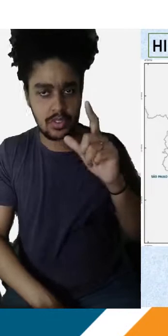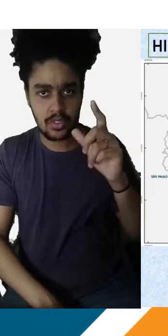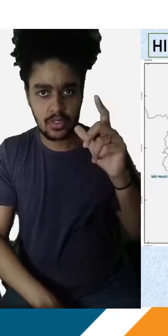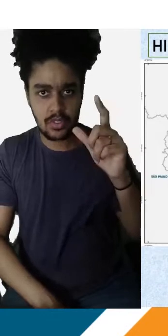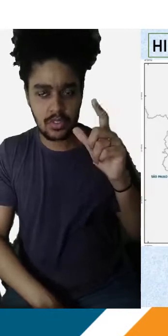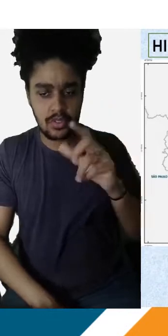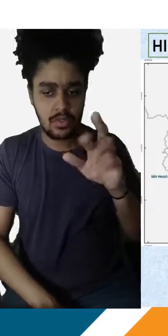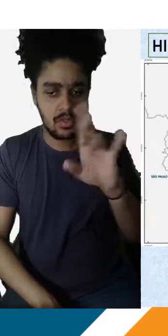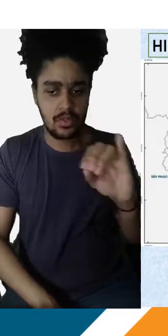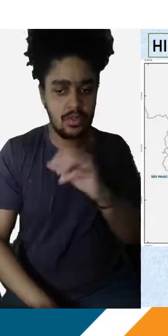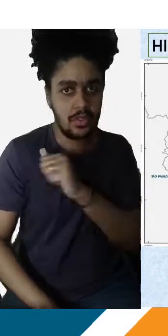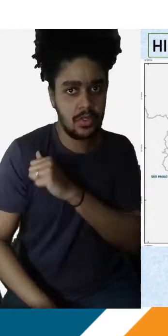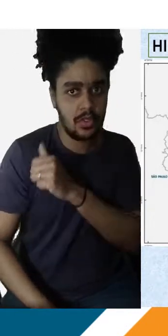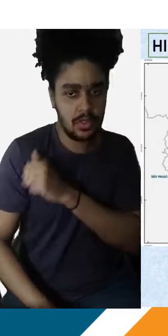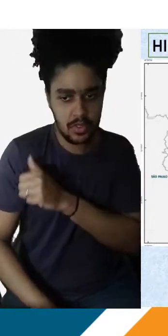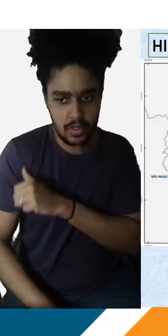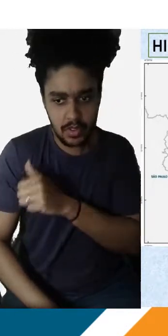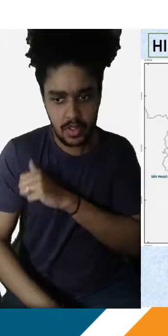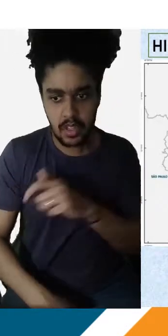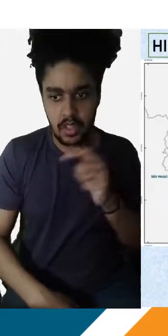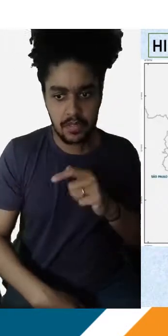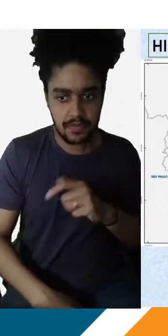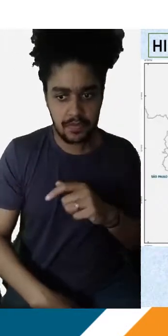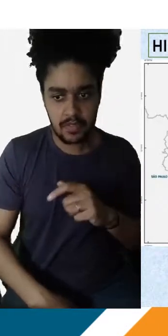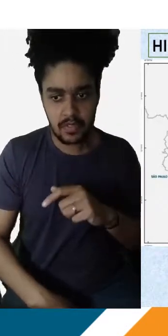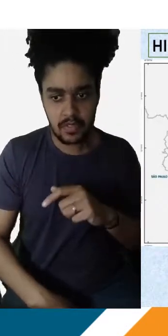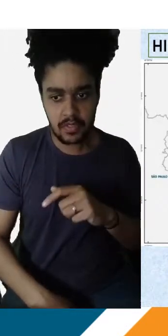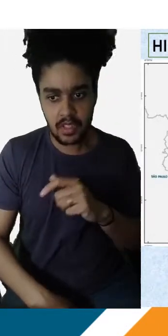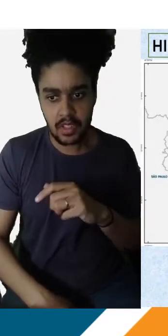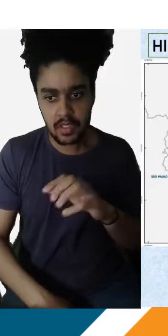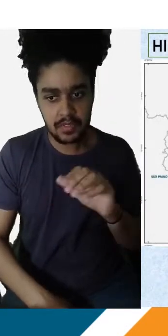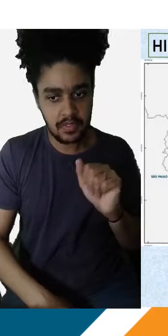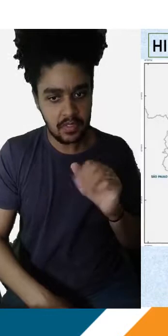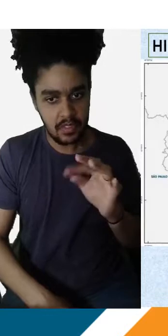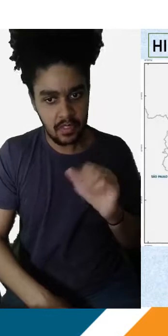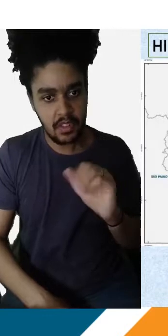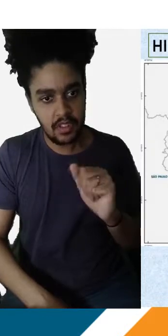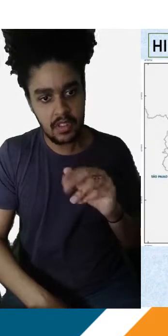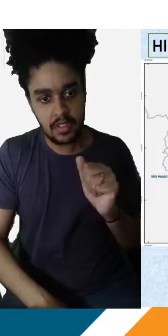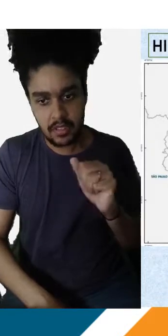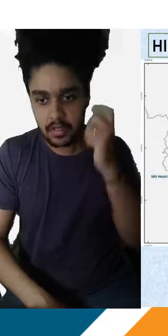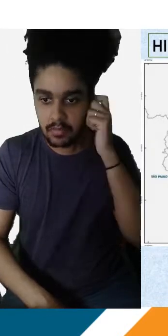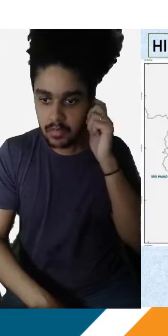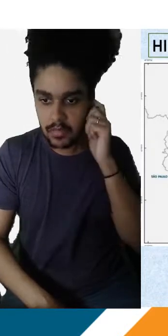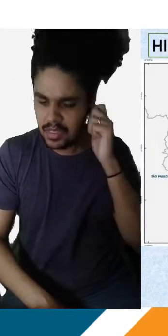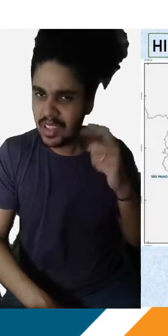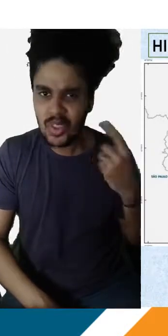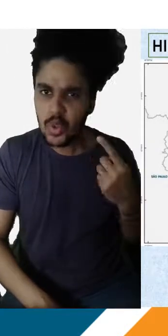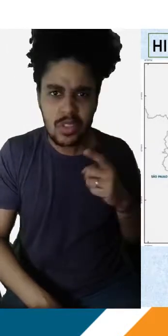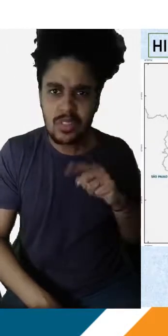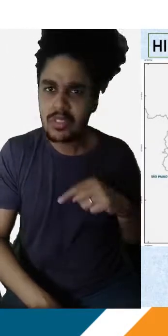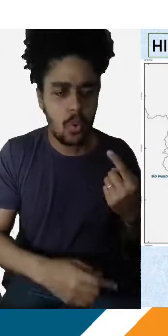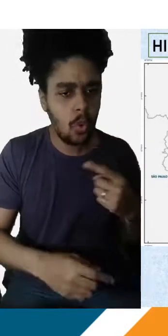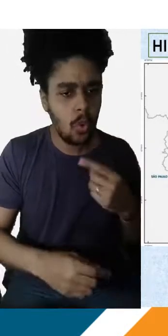Barra, mais especificamente no distrito de Atafona. Mas é muito doido isso, como que a gente